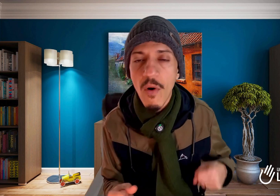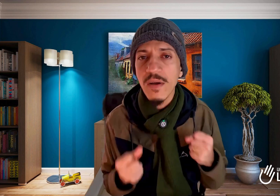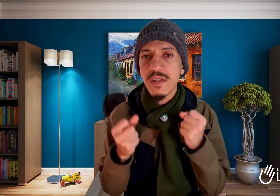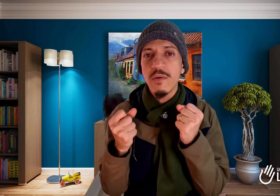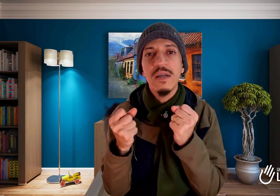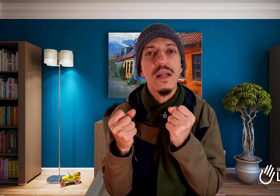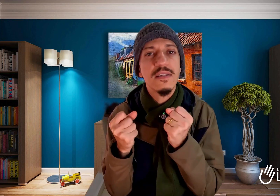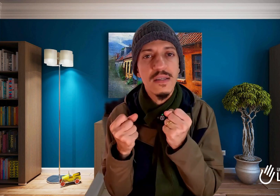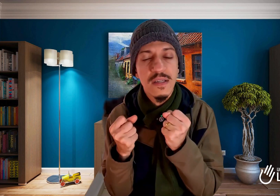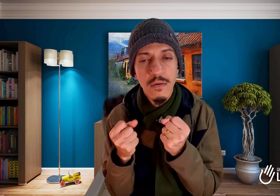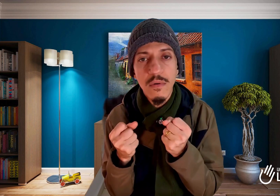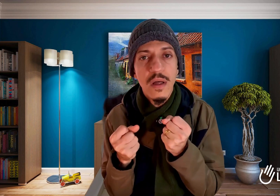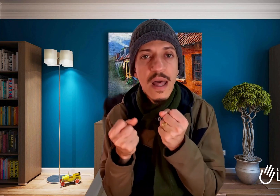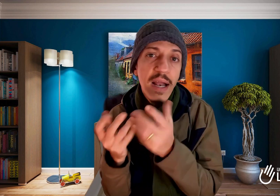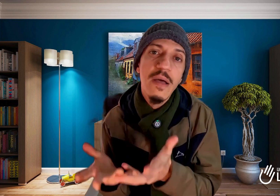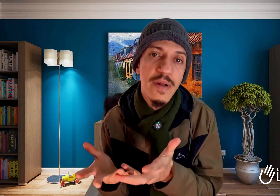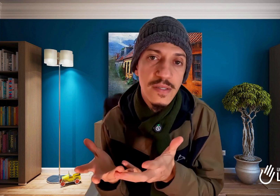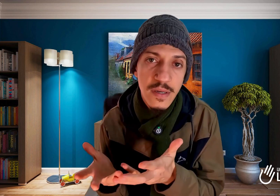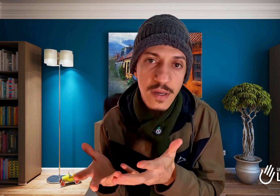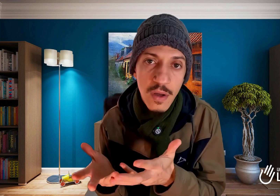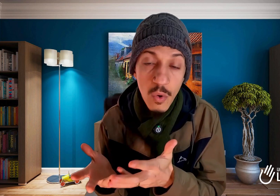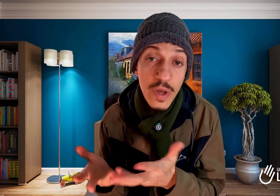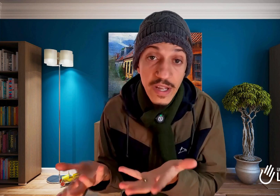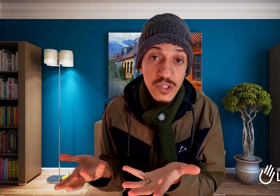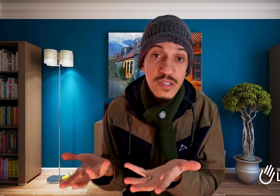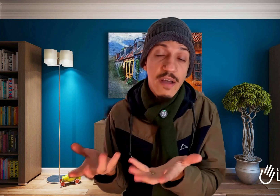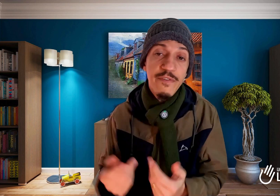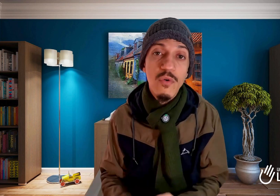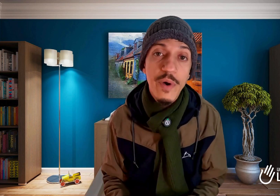mostram a sinalização em Libras. O grande desafio com isso é